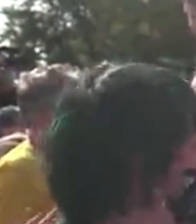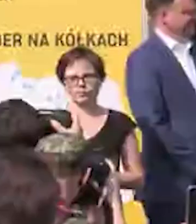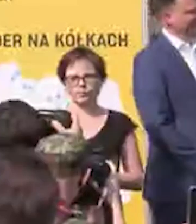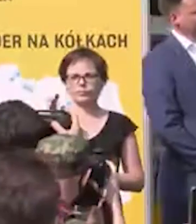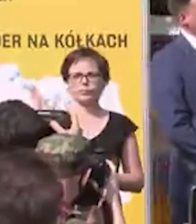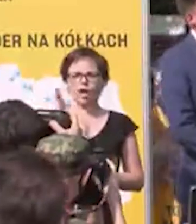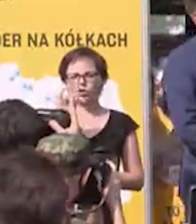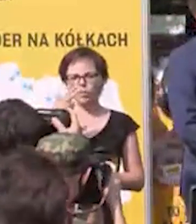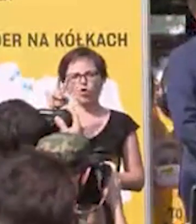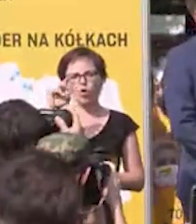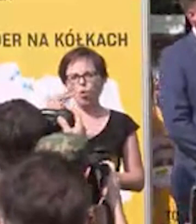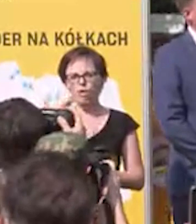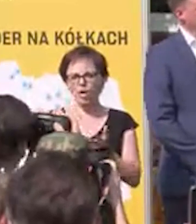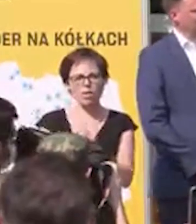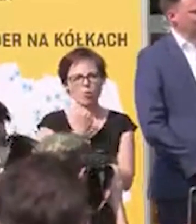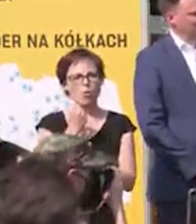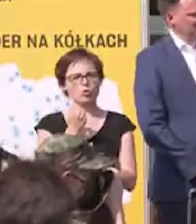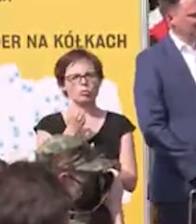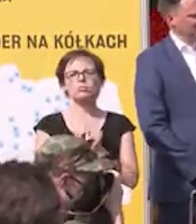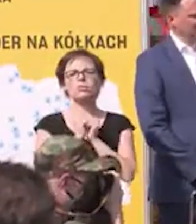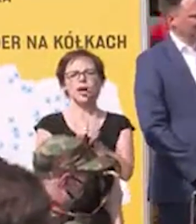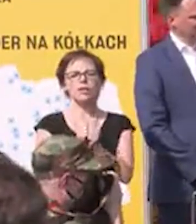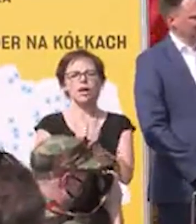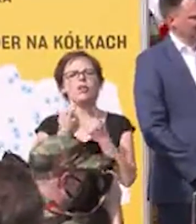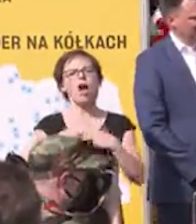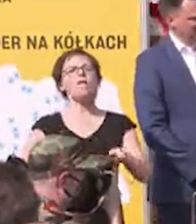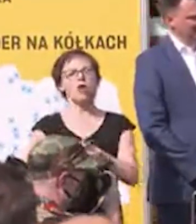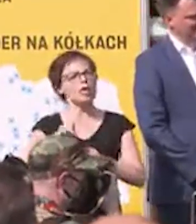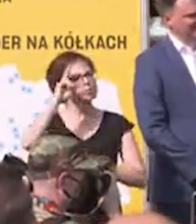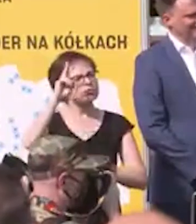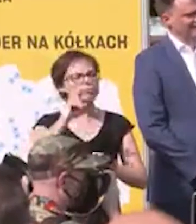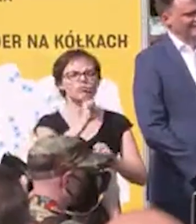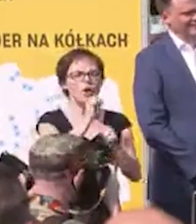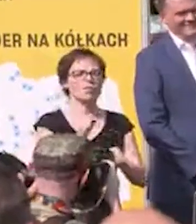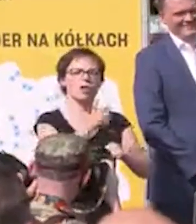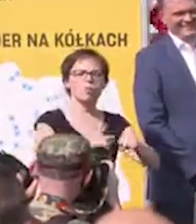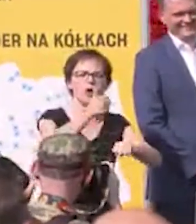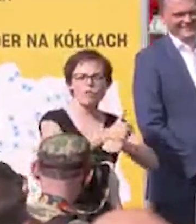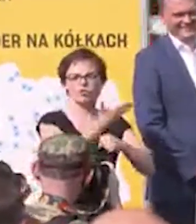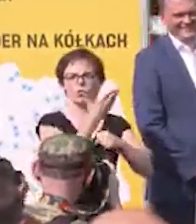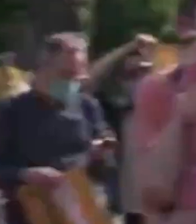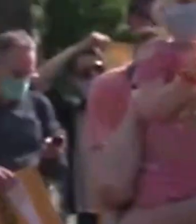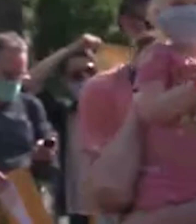Szymon Hołownia nie musi zdawać meldunku z wykonania zadania przed żadnym przewodniczącym, żadnej partii.